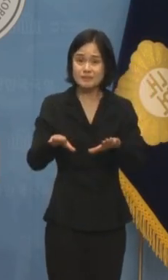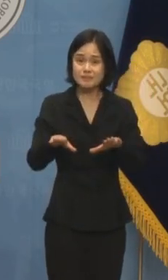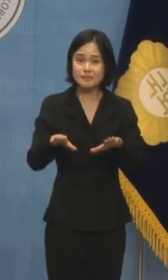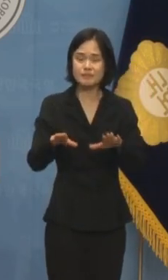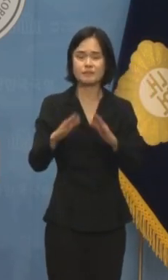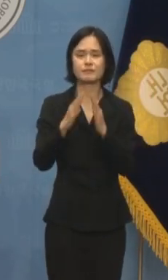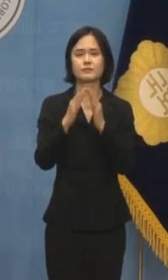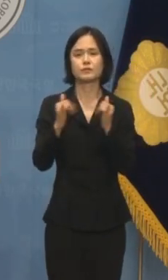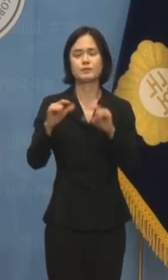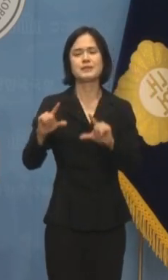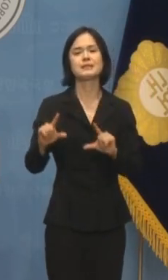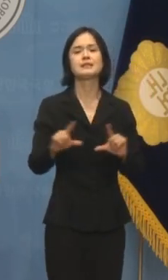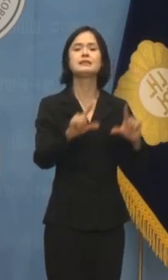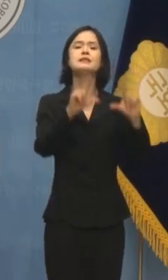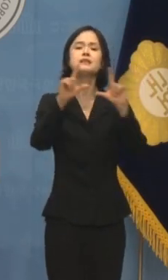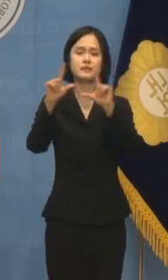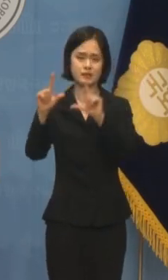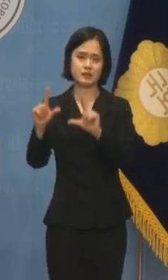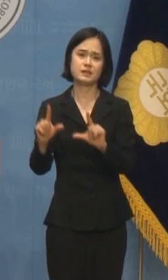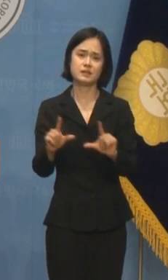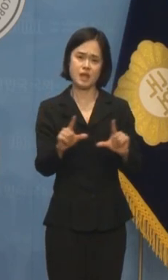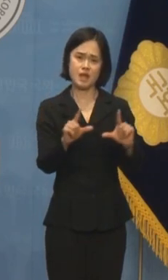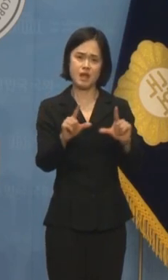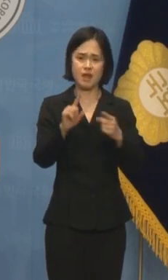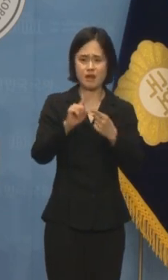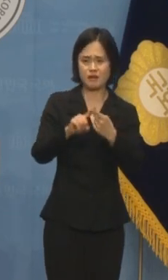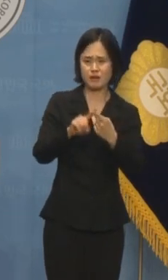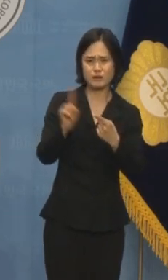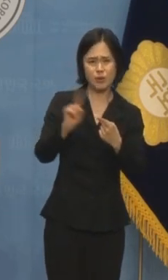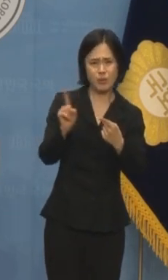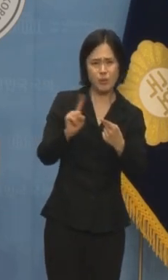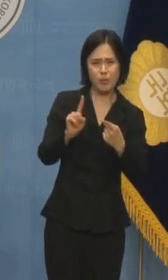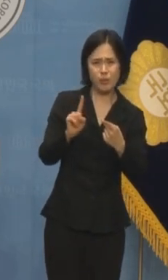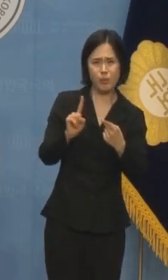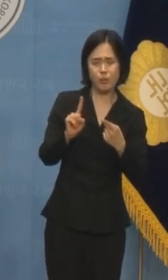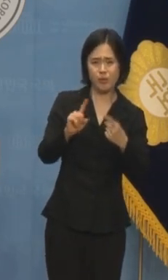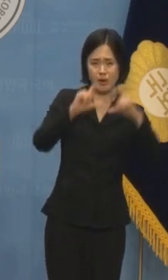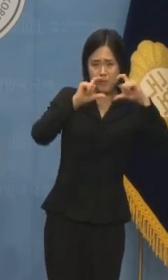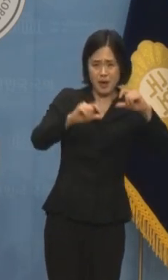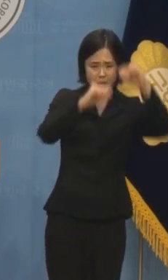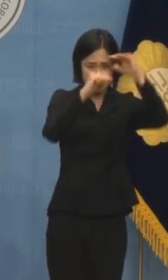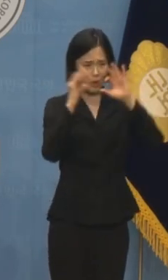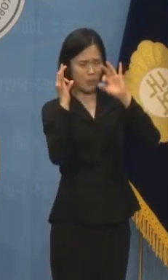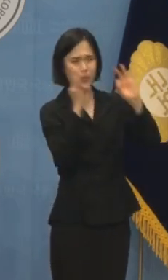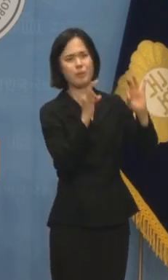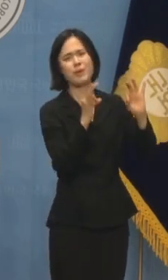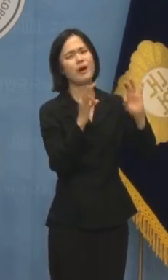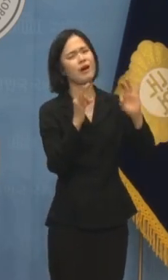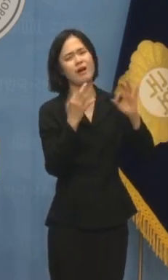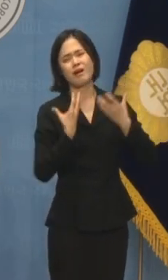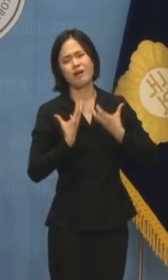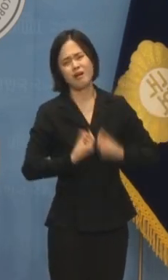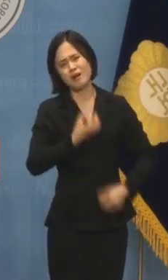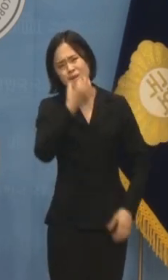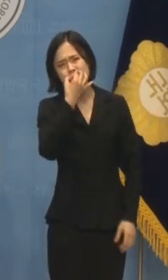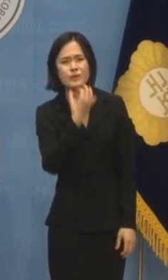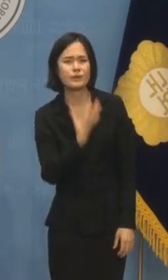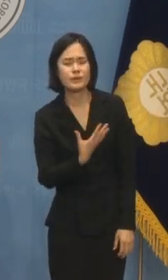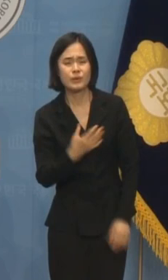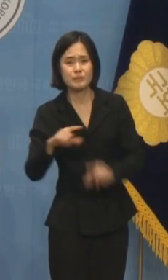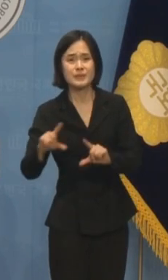우리 민생에 대한 공식 발포 명령입니다 우리 서민들의 삶에 대한 민생에